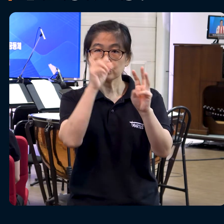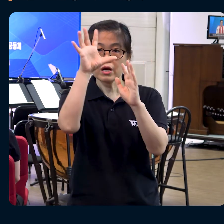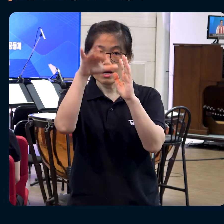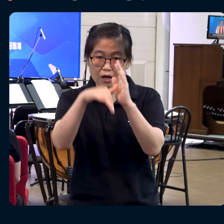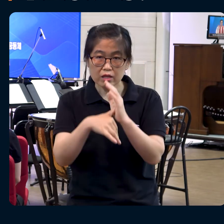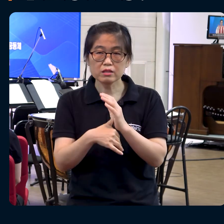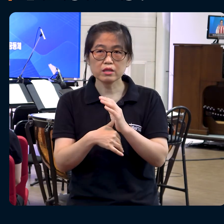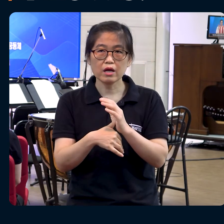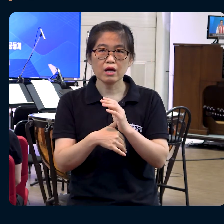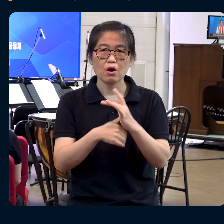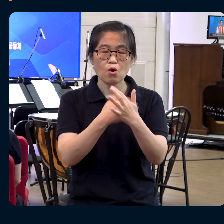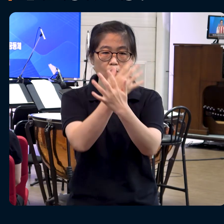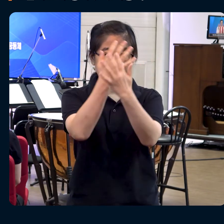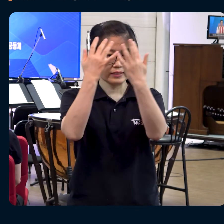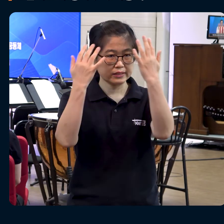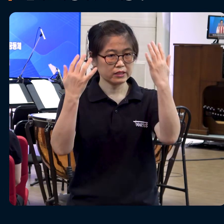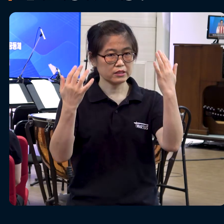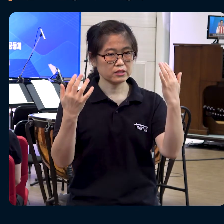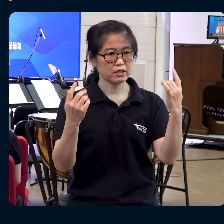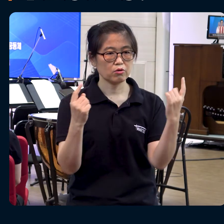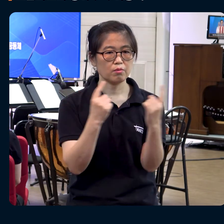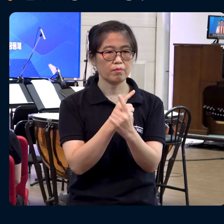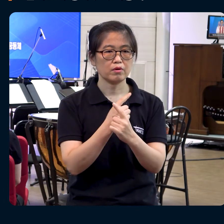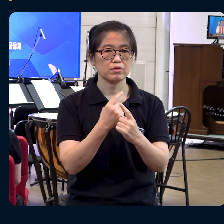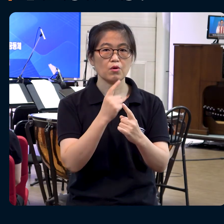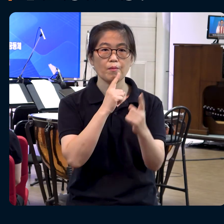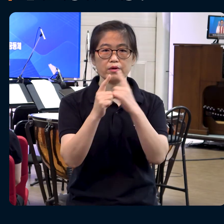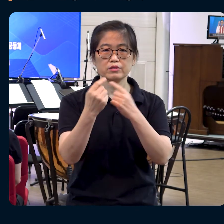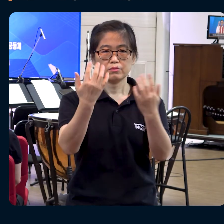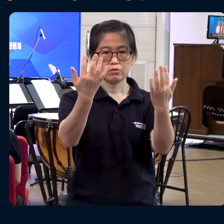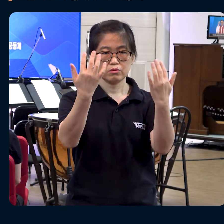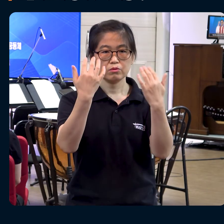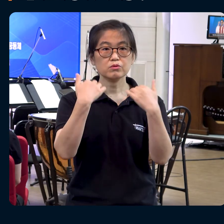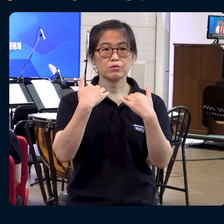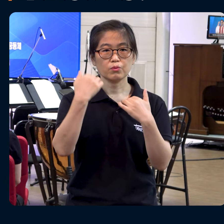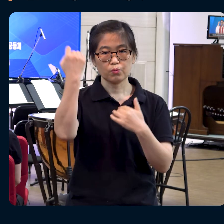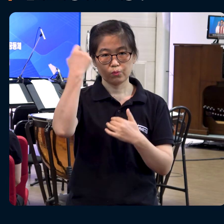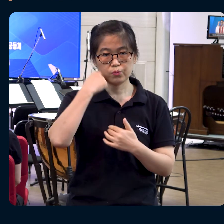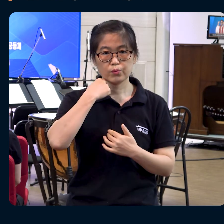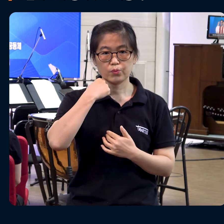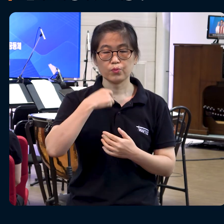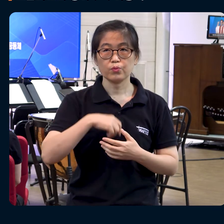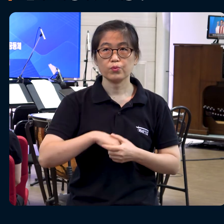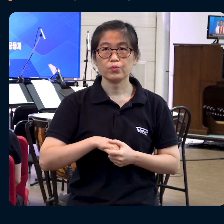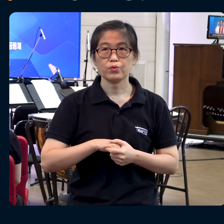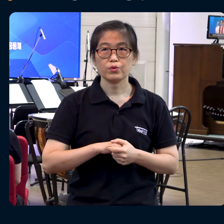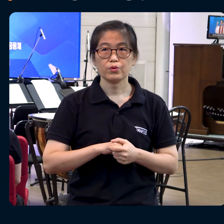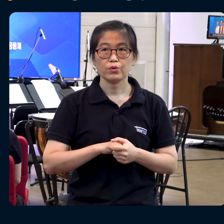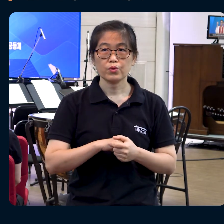말씀을 묵상하는데 그 말씀이 갑자기 그 환상으로 바뀌어가지고 다가오기 시작합니다.